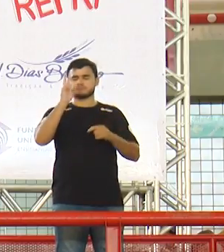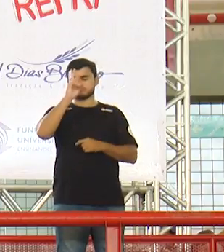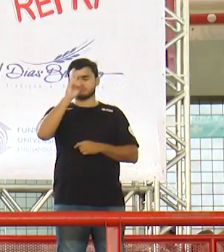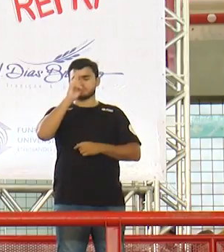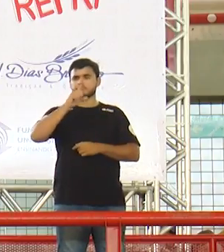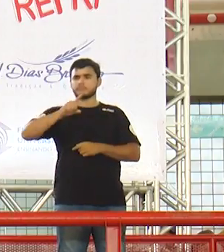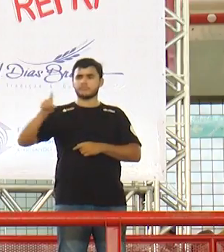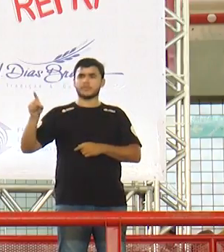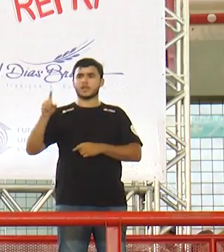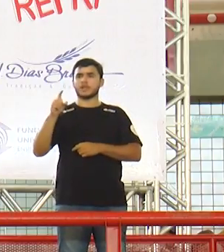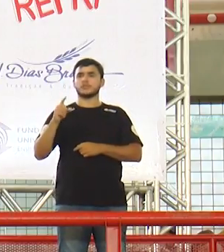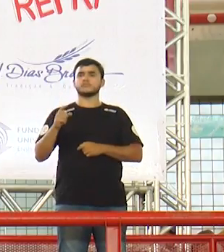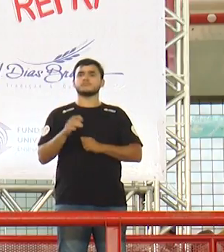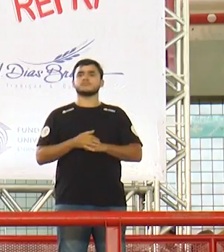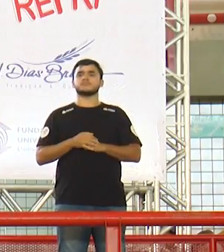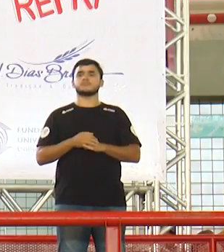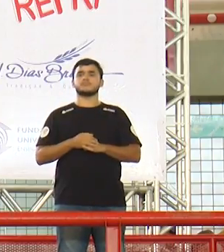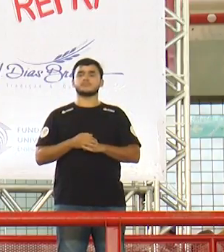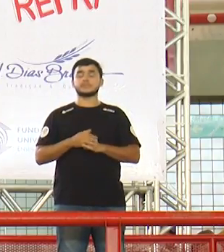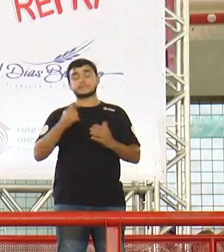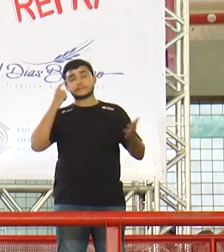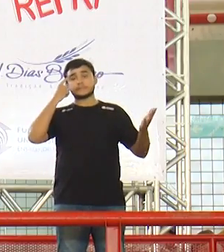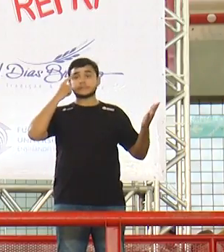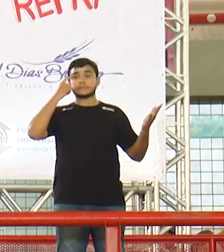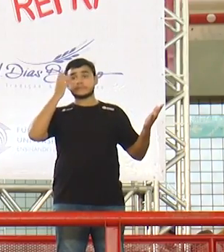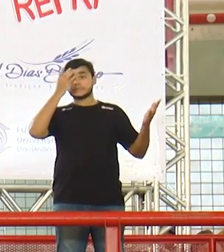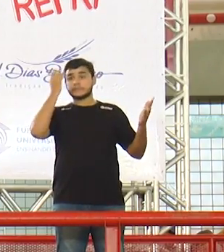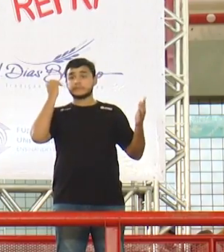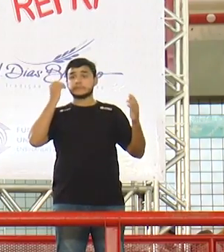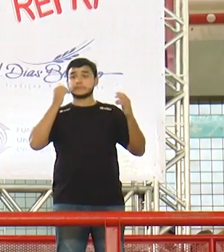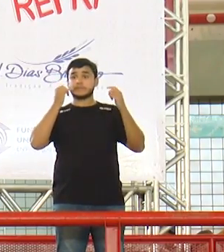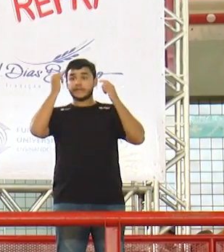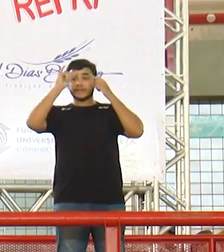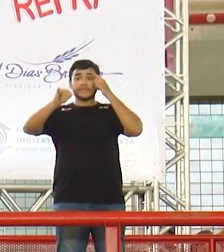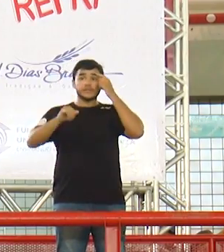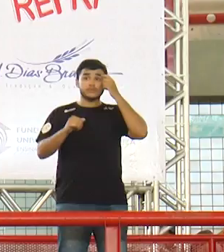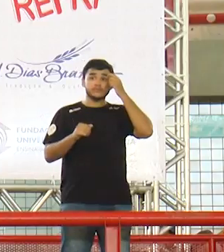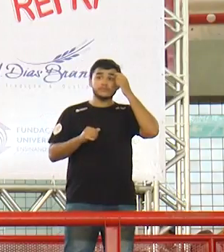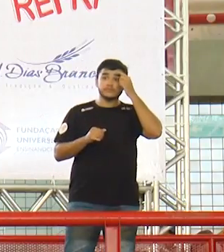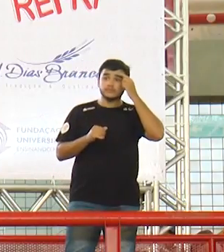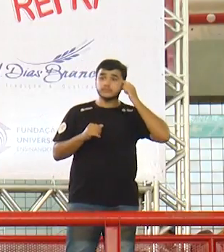lembrar. Porque vai que uma lembrança dessas, eu até